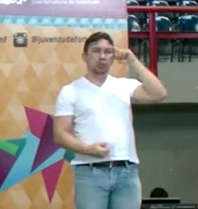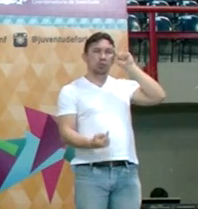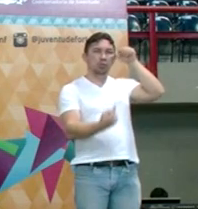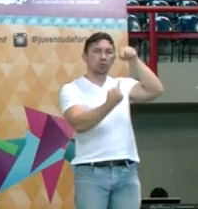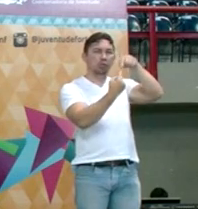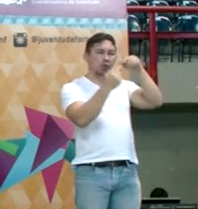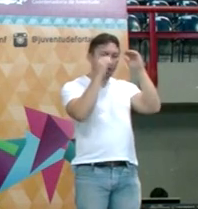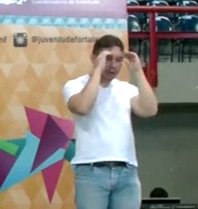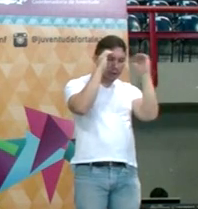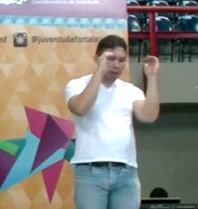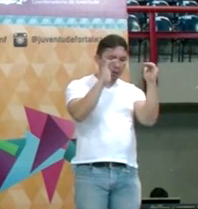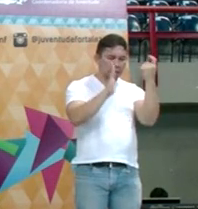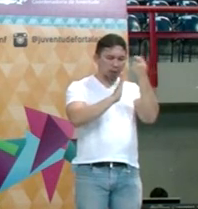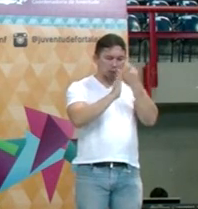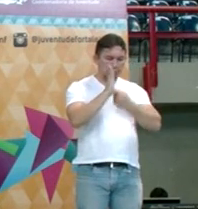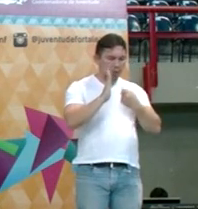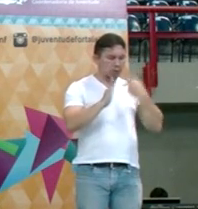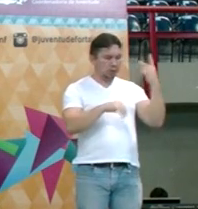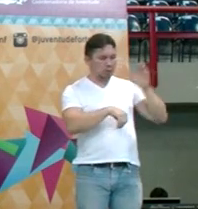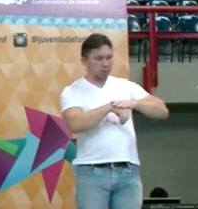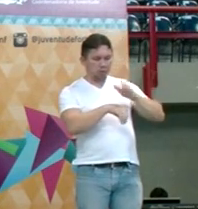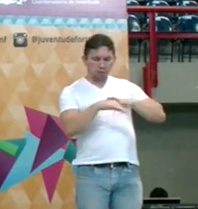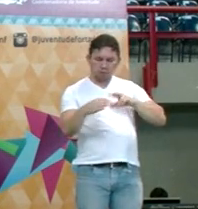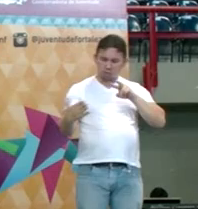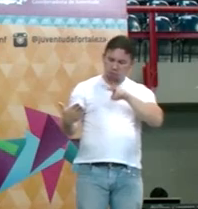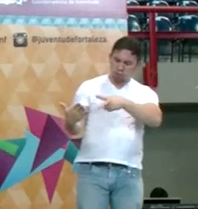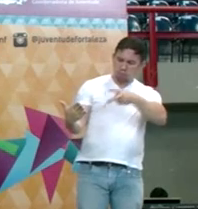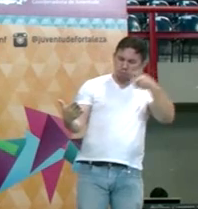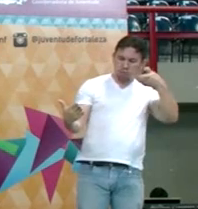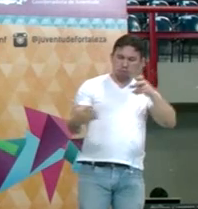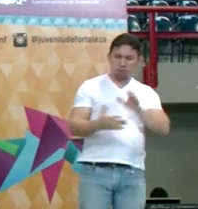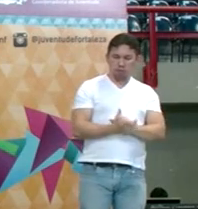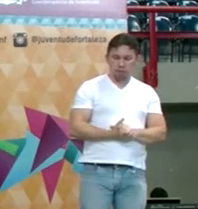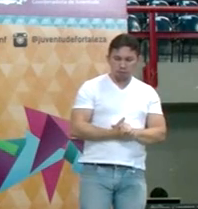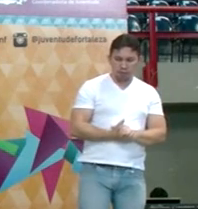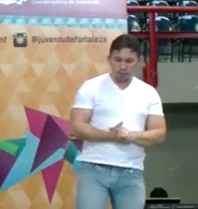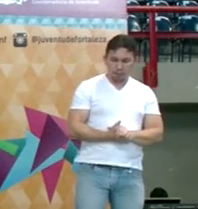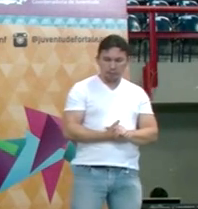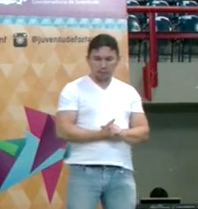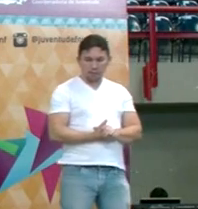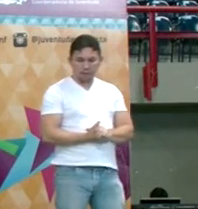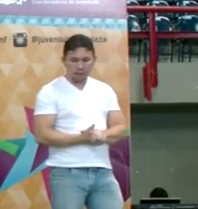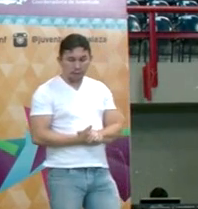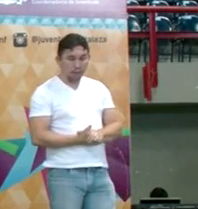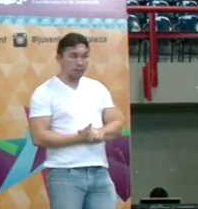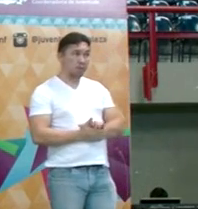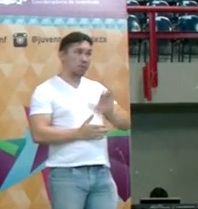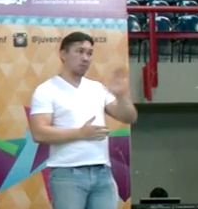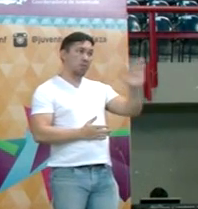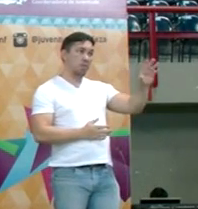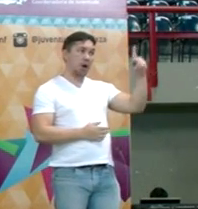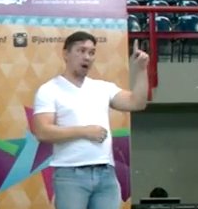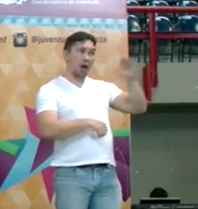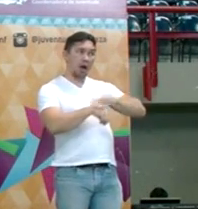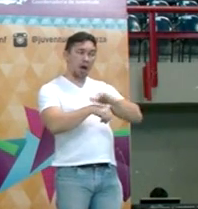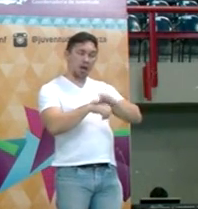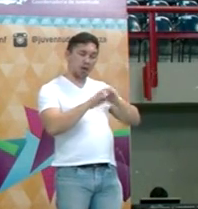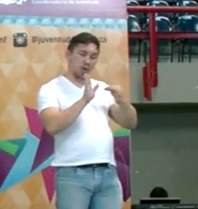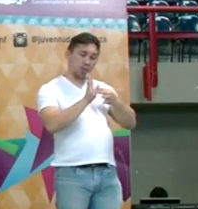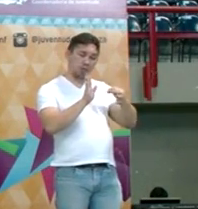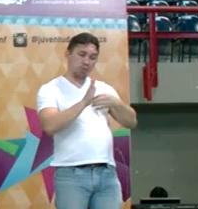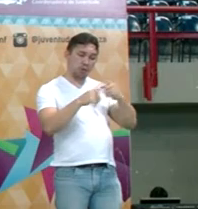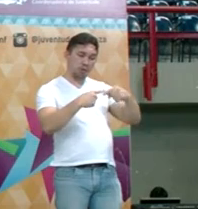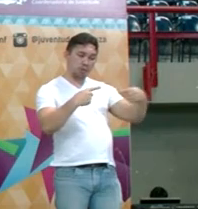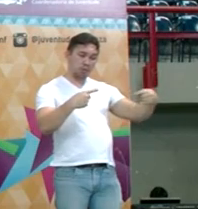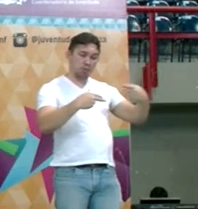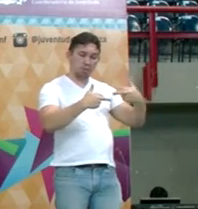mais atenciosa e chama a atenção do corretor. Isso é a opinião pessoal do guia do participante. Você pode